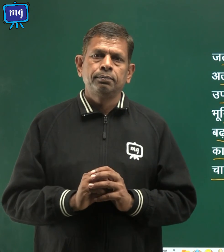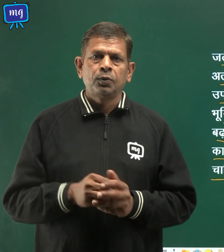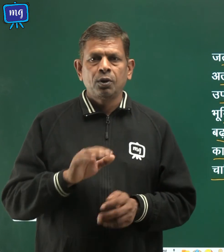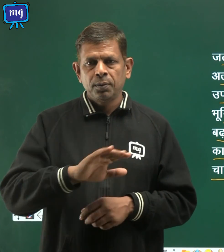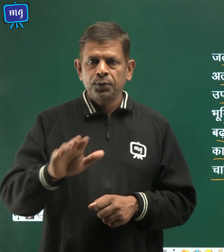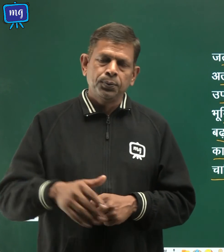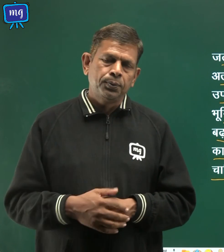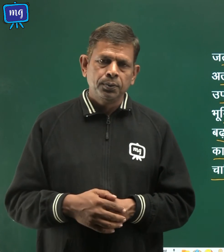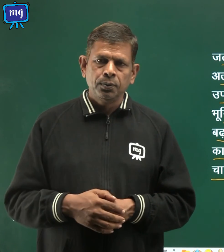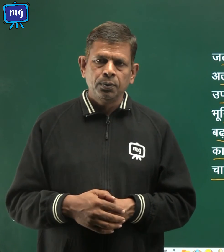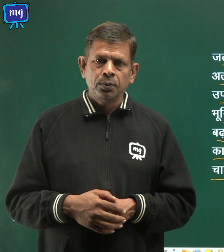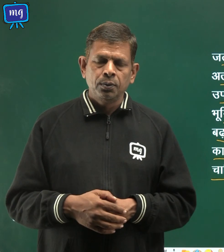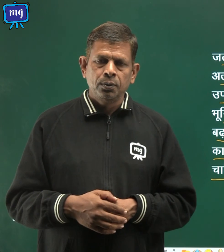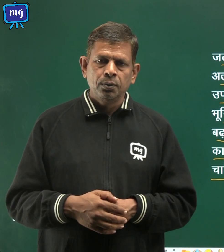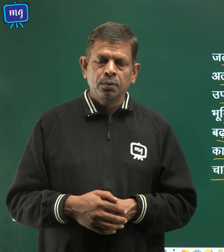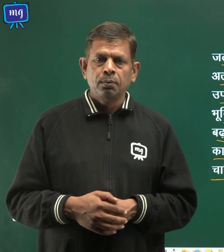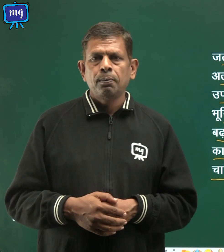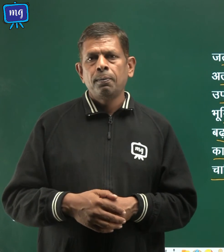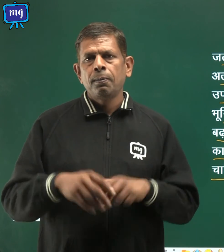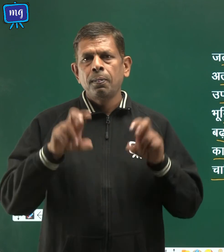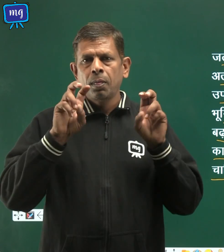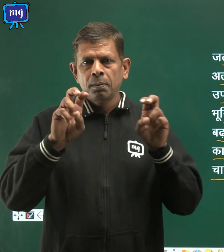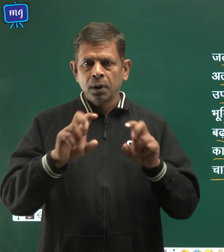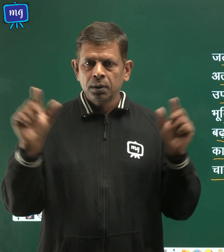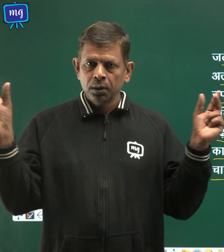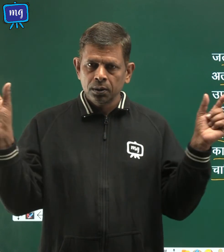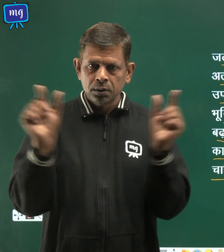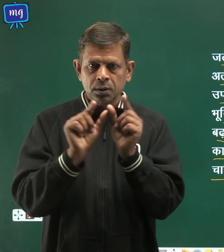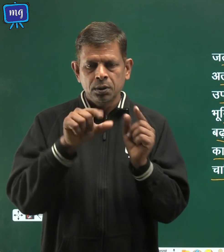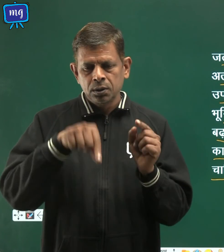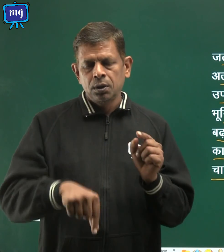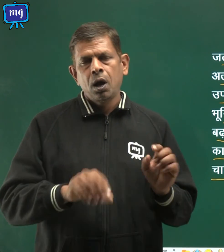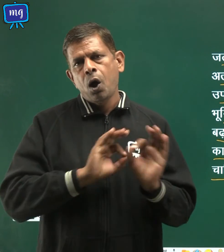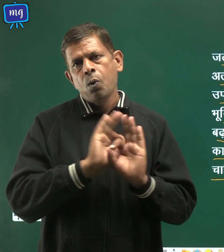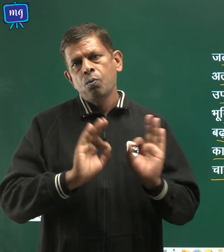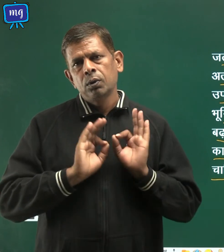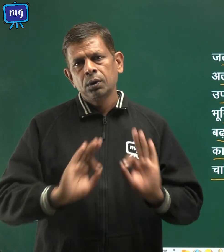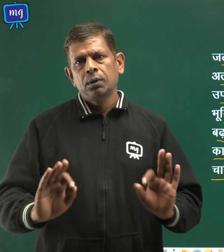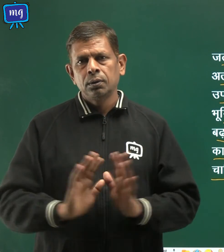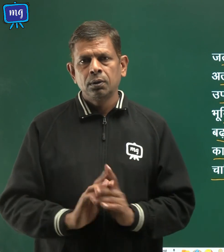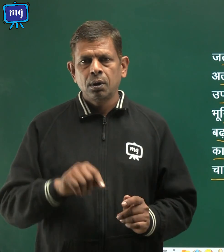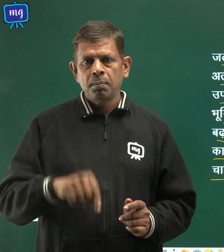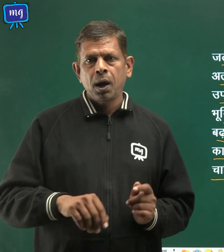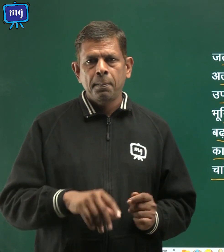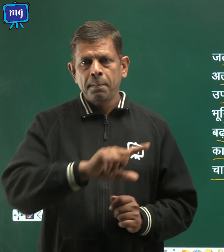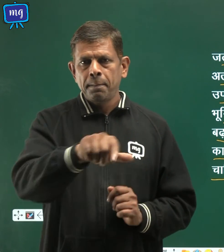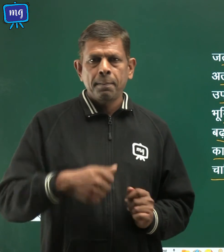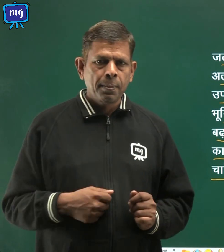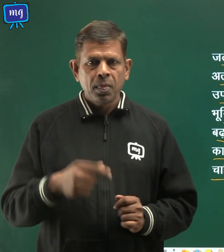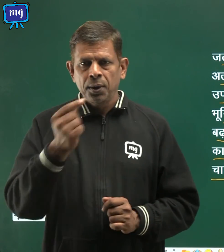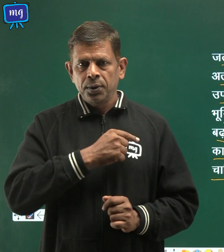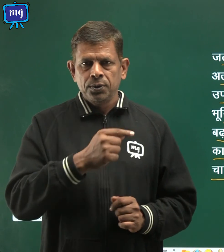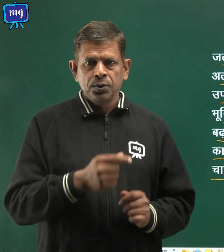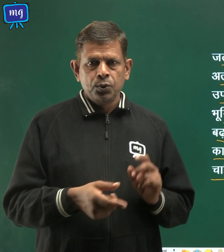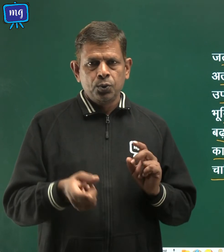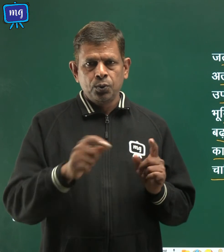तो बच्चों, पाठ का सारांश यहाँ पूरा होता है। अब आप इस वीडियो